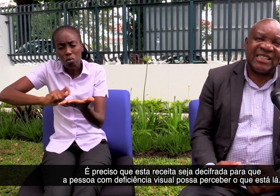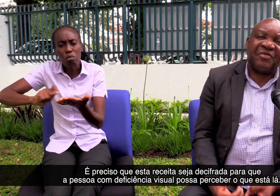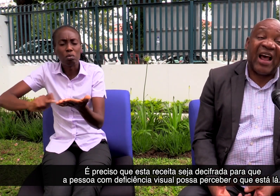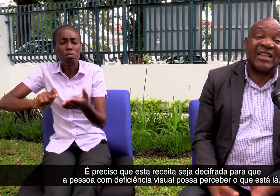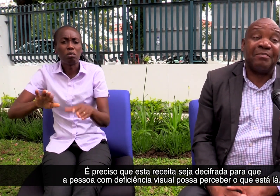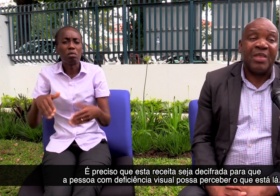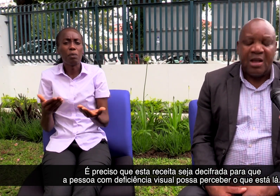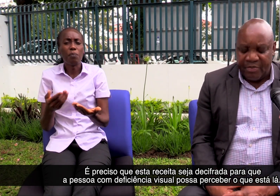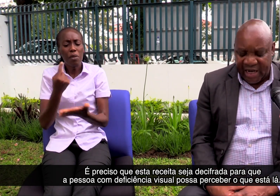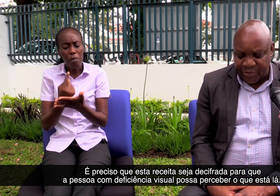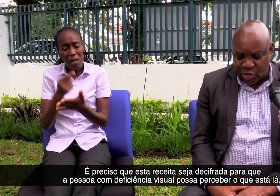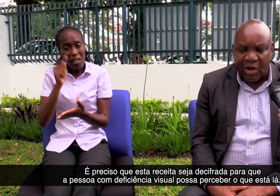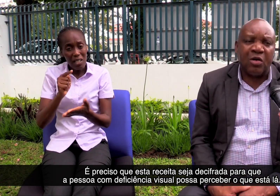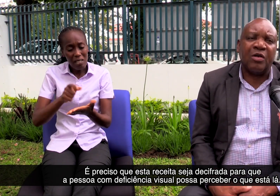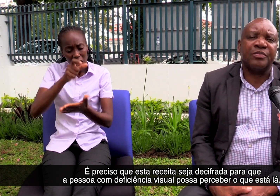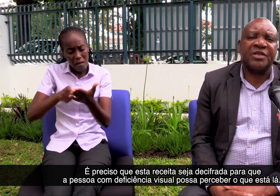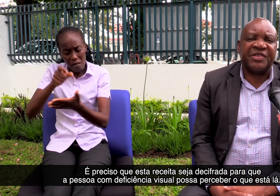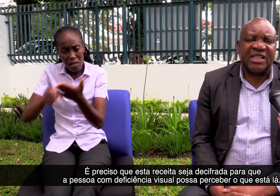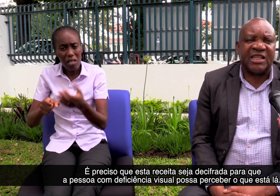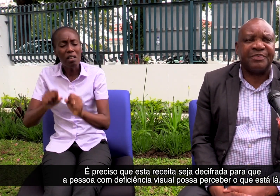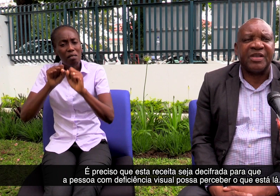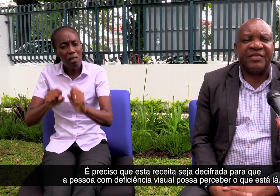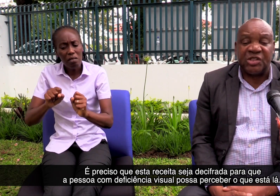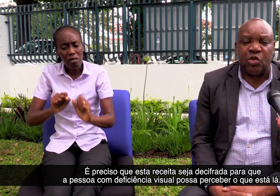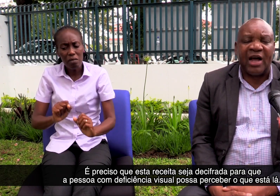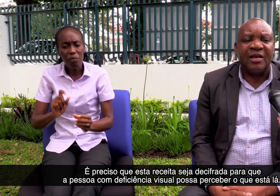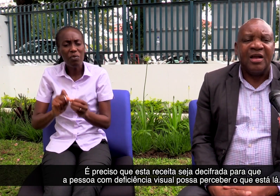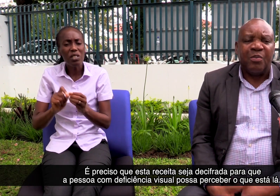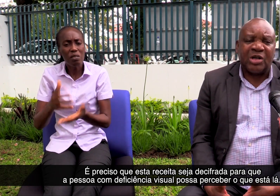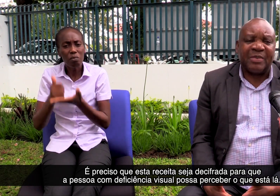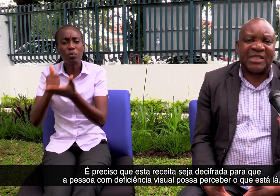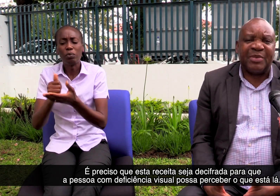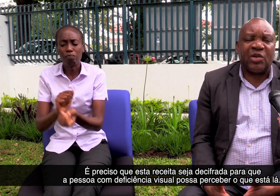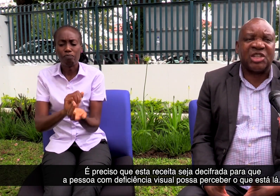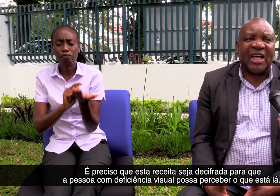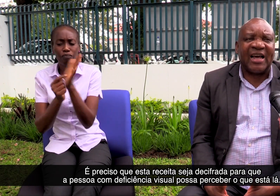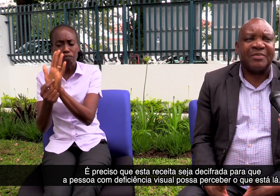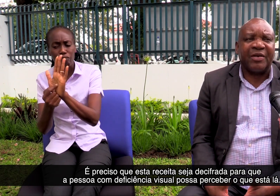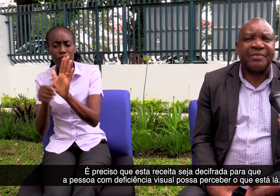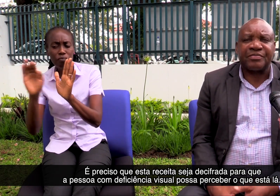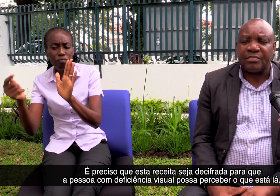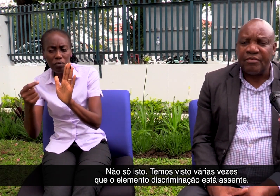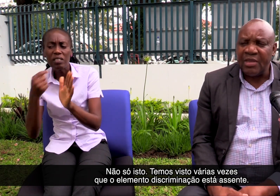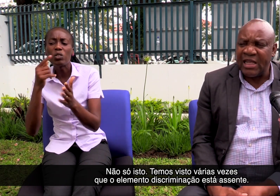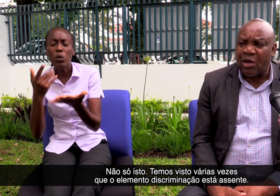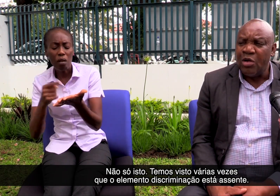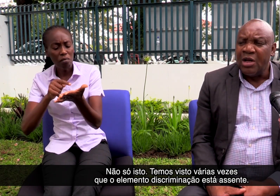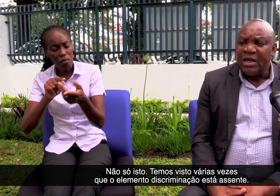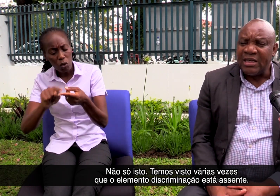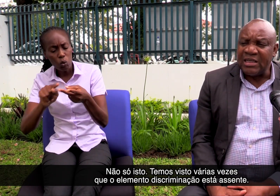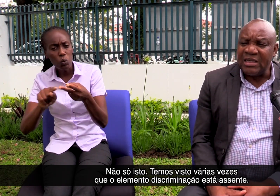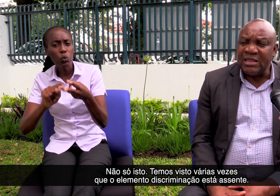seja decifrada para que a pessoa com deficiência visual possa perceber o que é que está lá, não é?